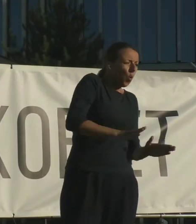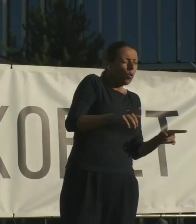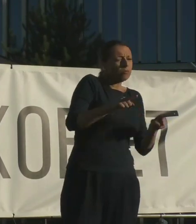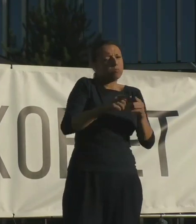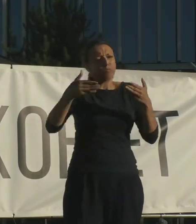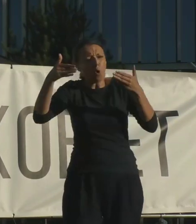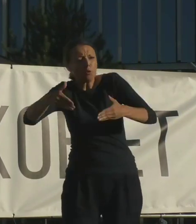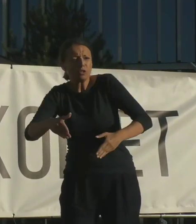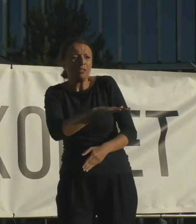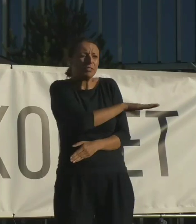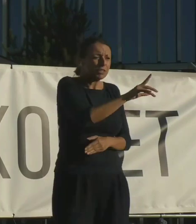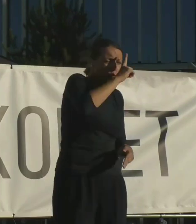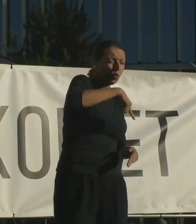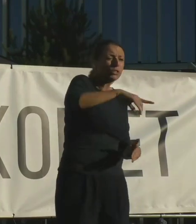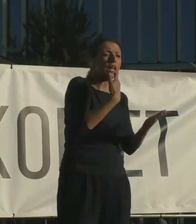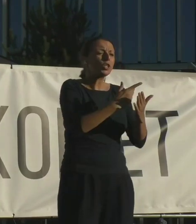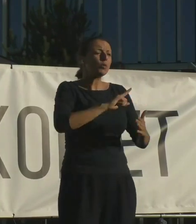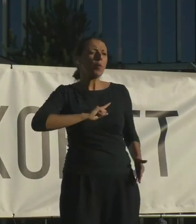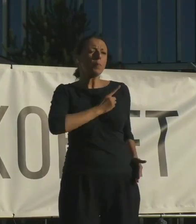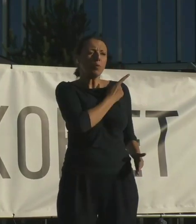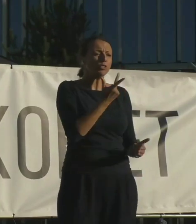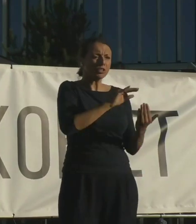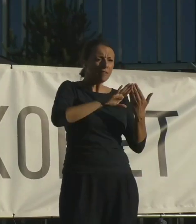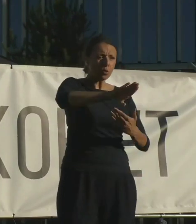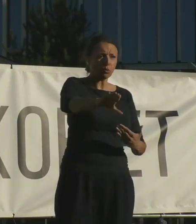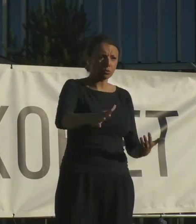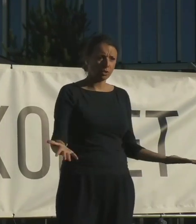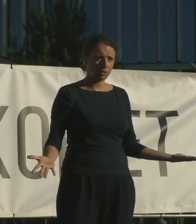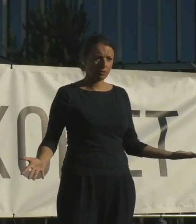ponieważ miłość nie wyklucza.